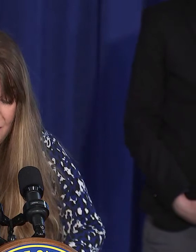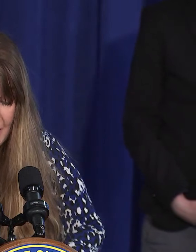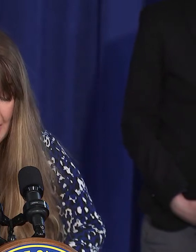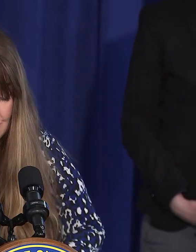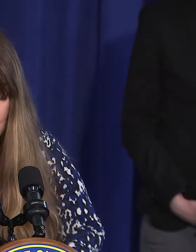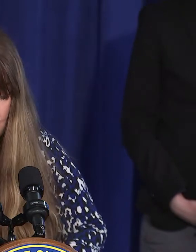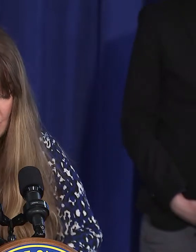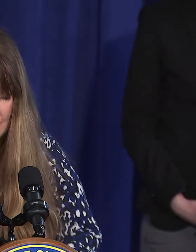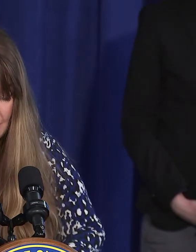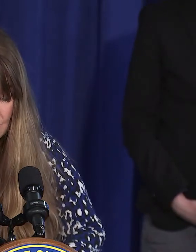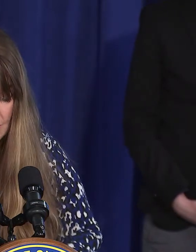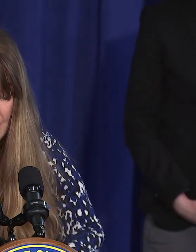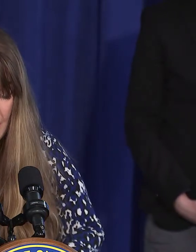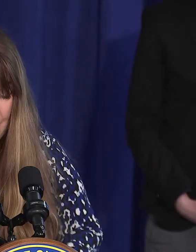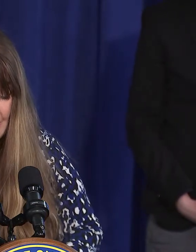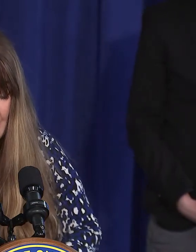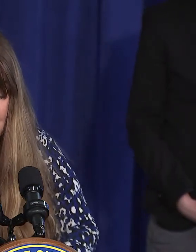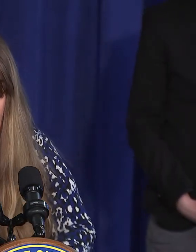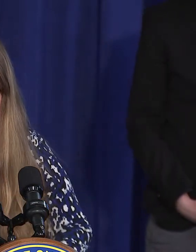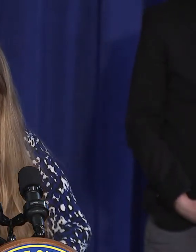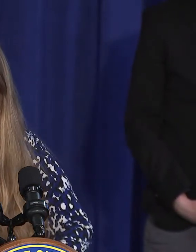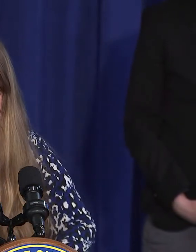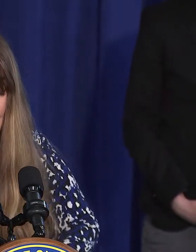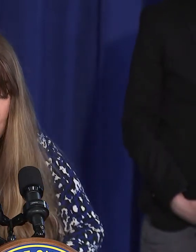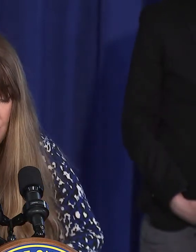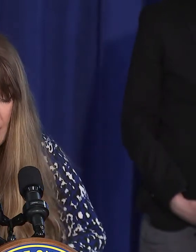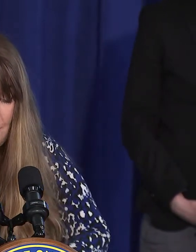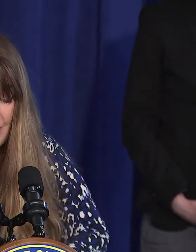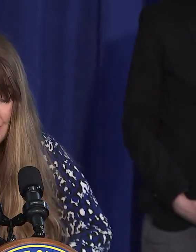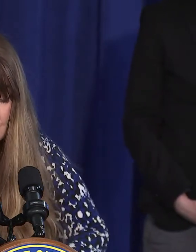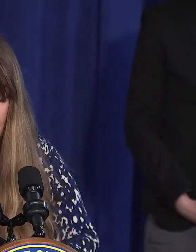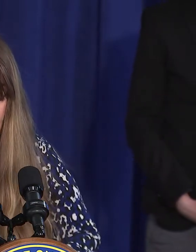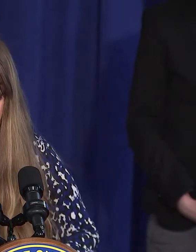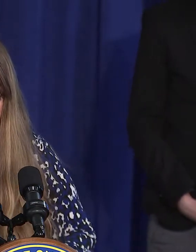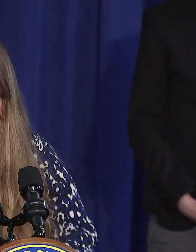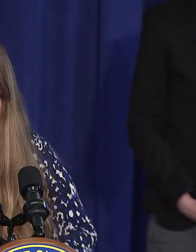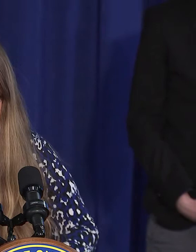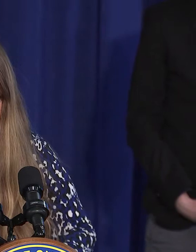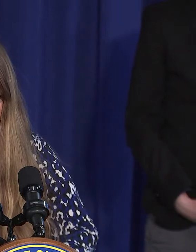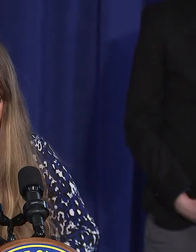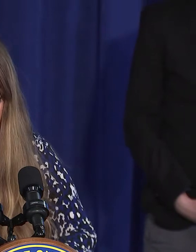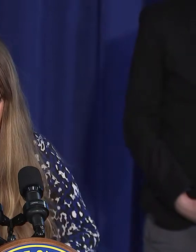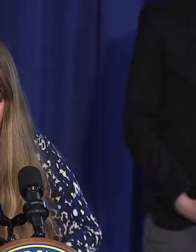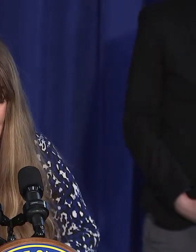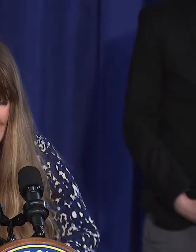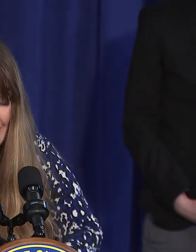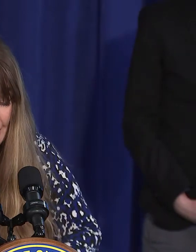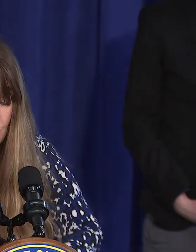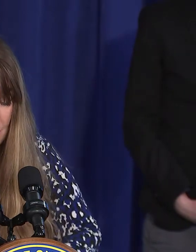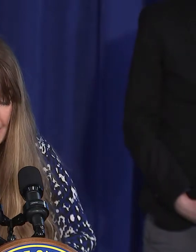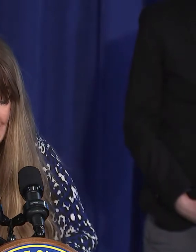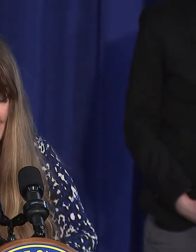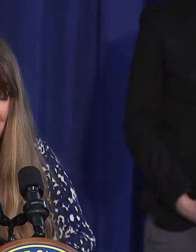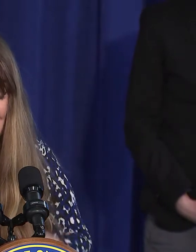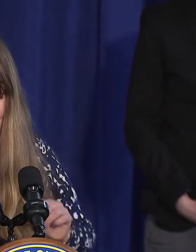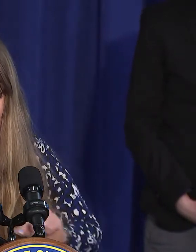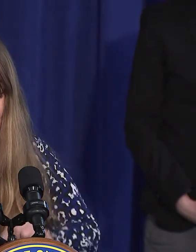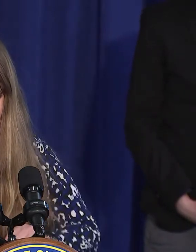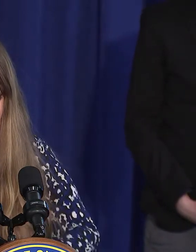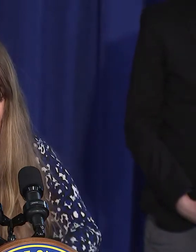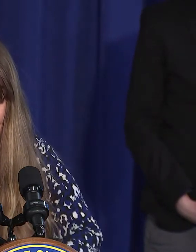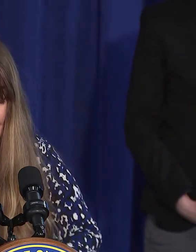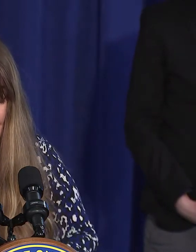en niveles comunitarios. A partir del viernes 25 de marzo, el aviso se ajustará para seguir la nueva guía